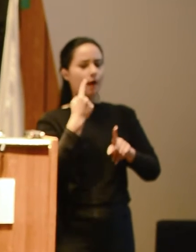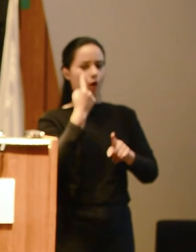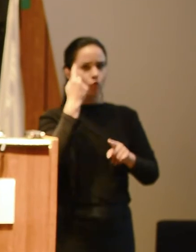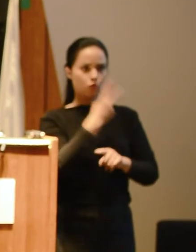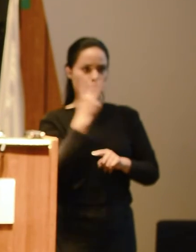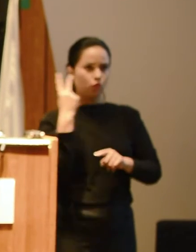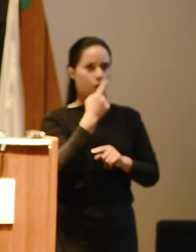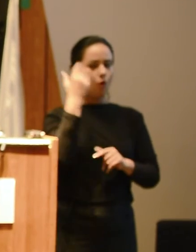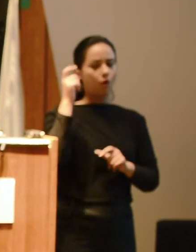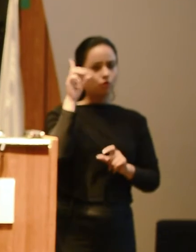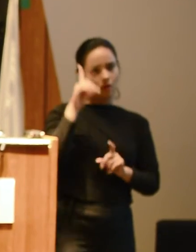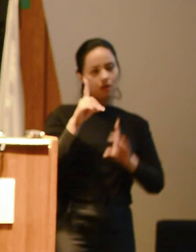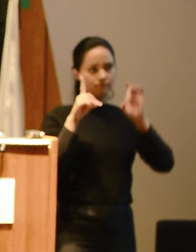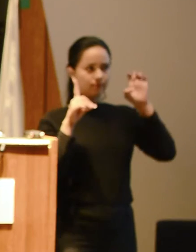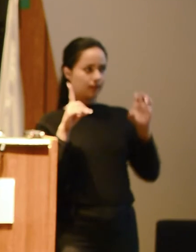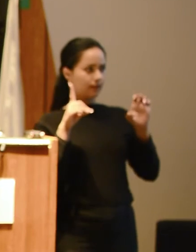bilateralmente.